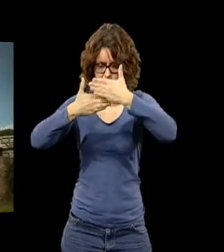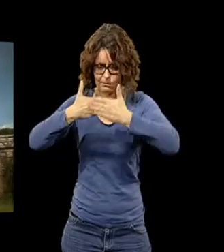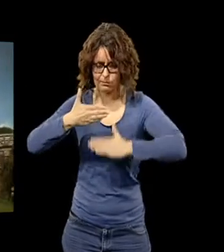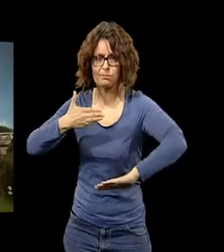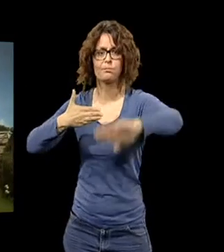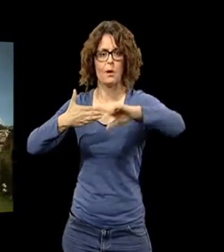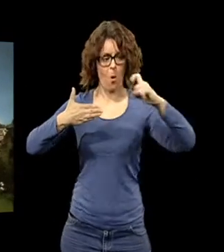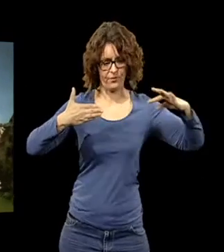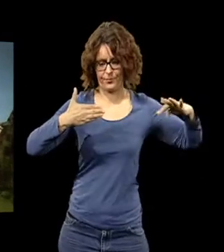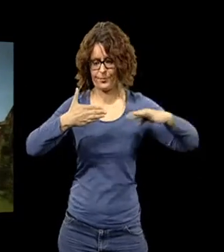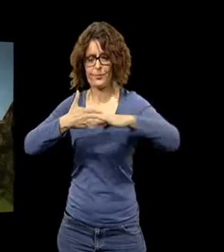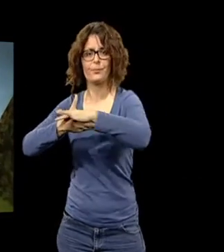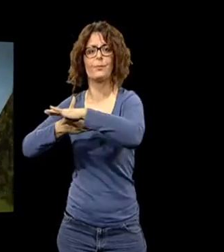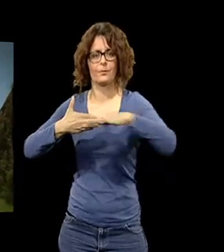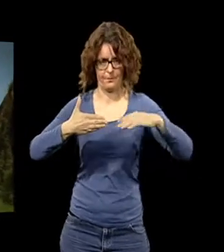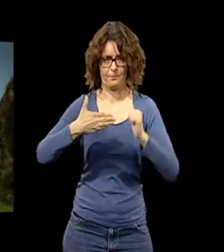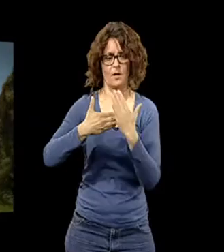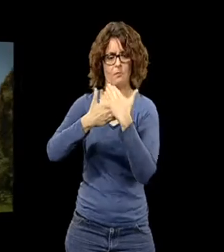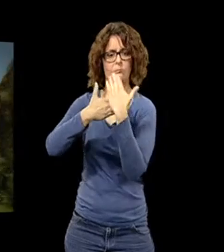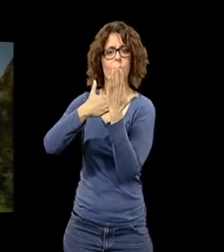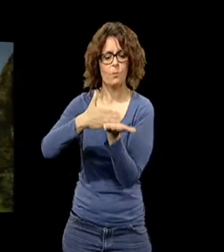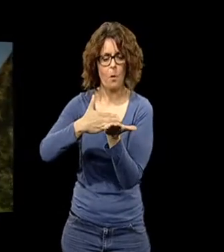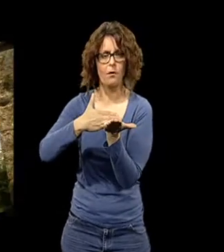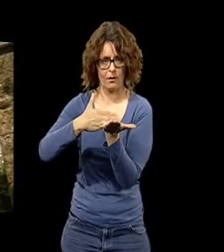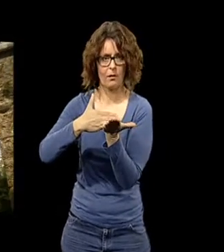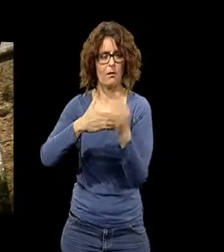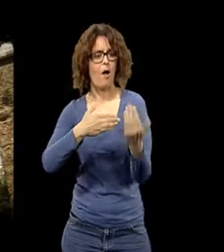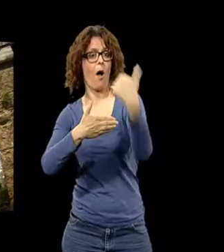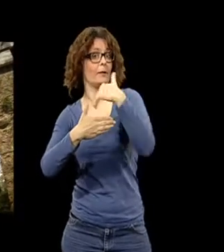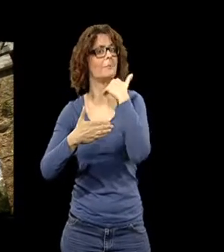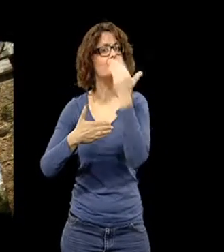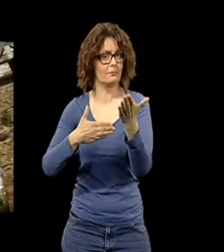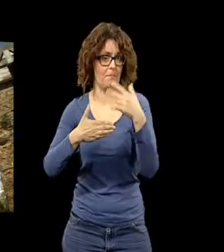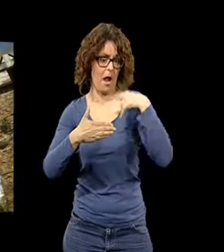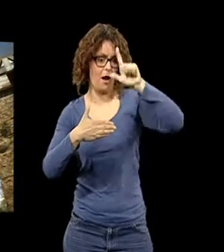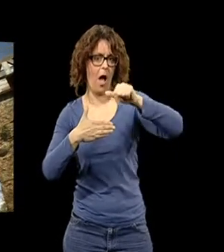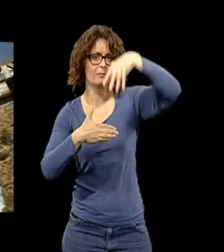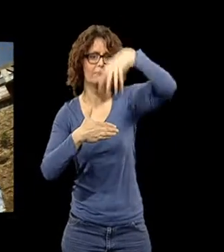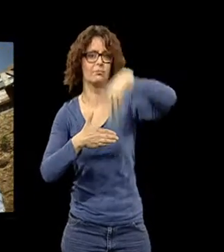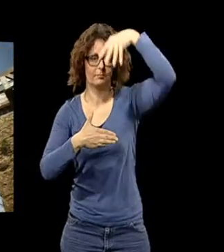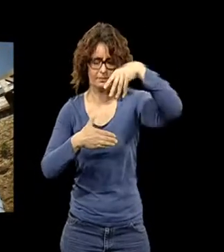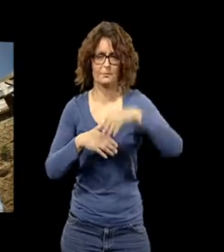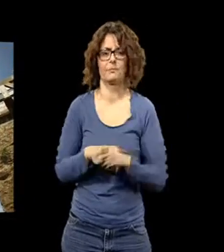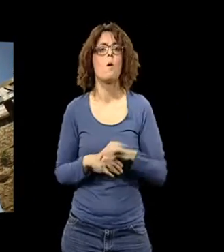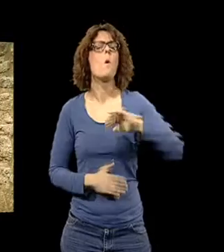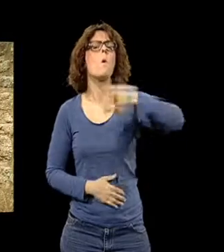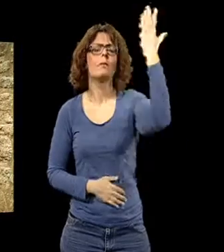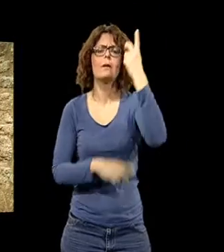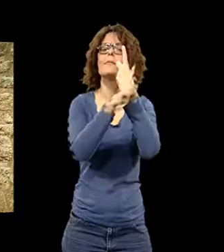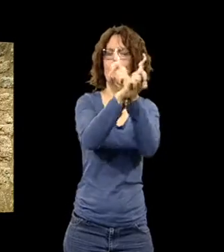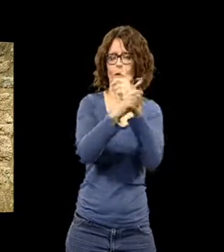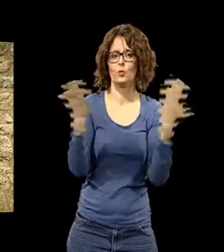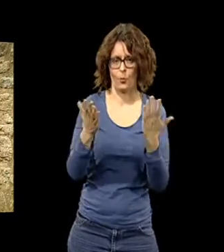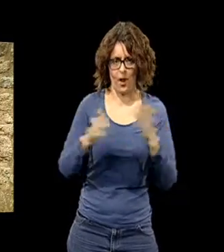un château avec des douves en eau. On accédait par un pont-levis, lequel était protégé derrière par une herse. On va retrouver comme